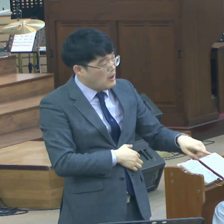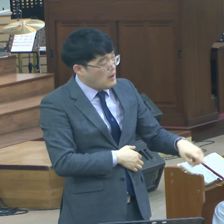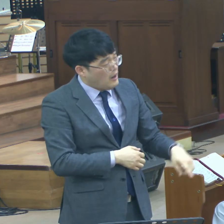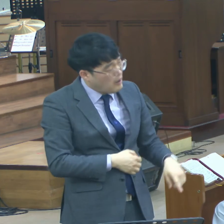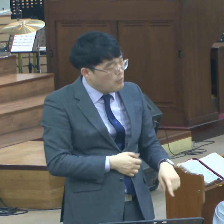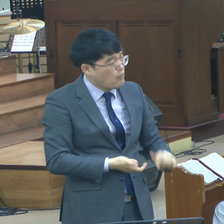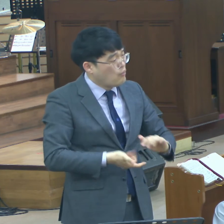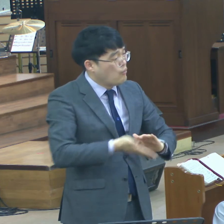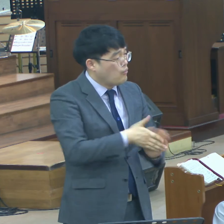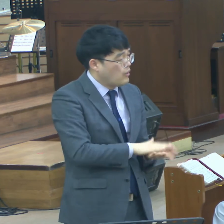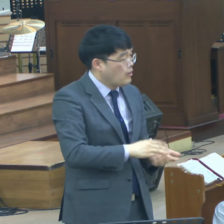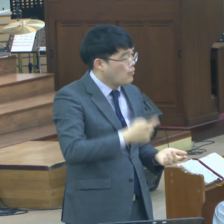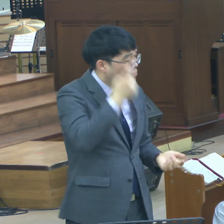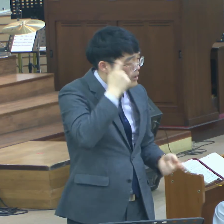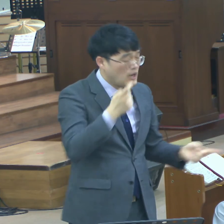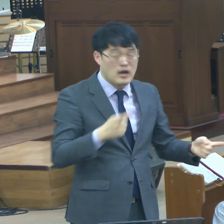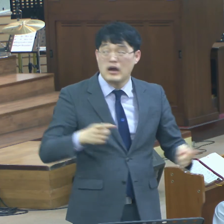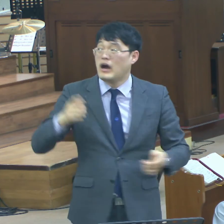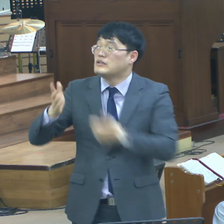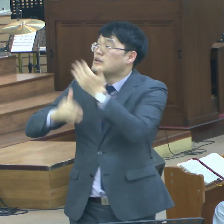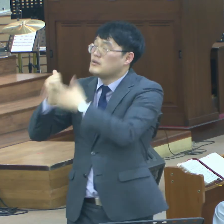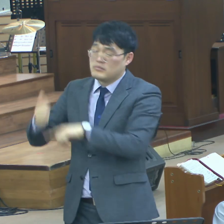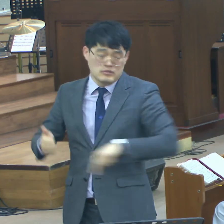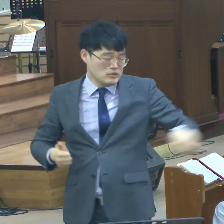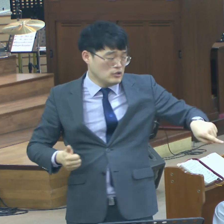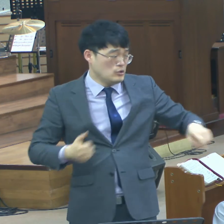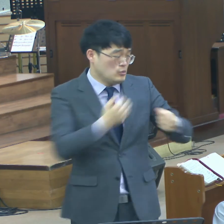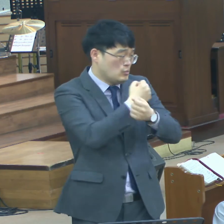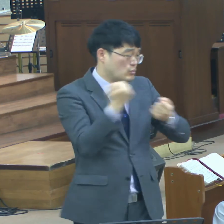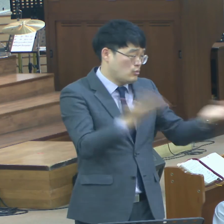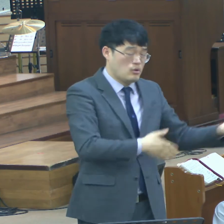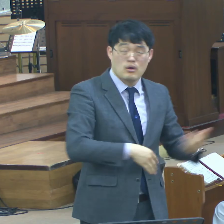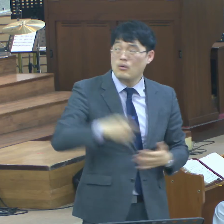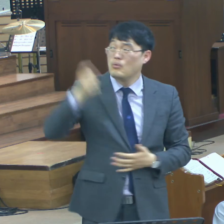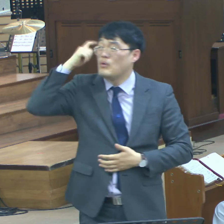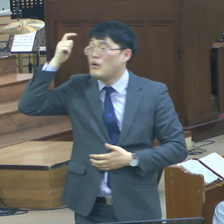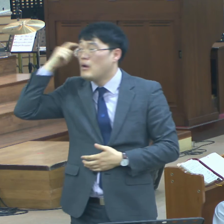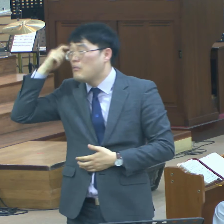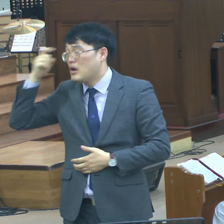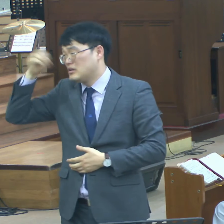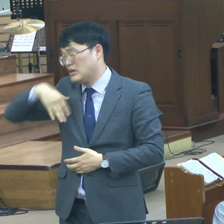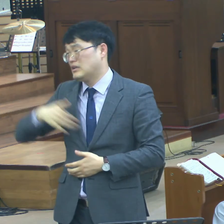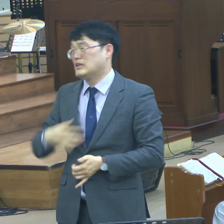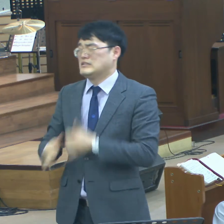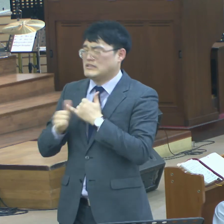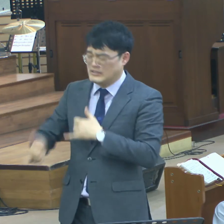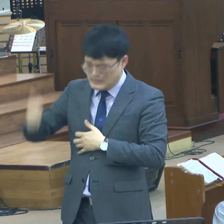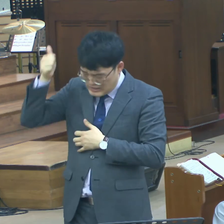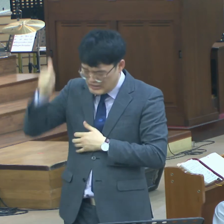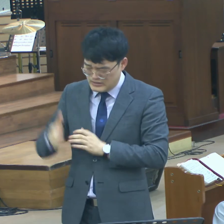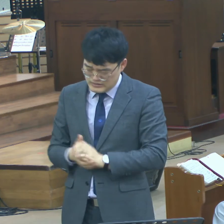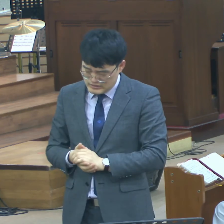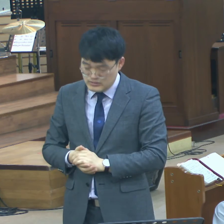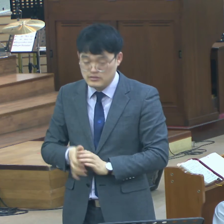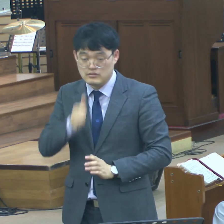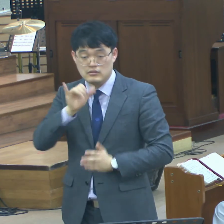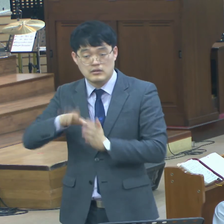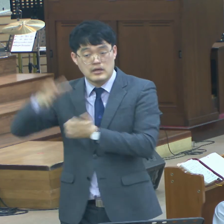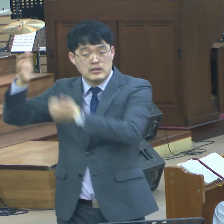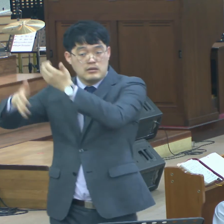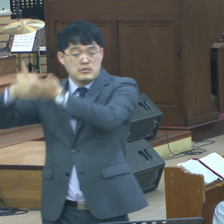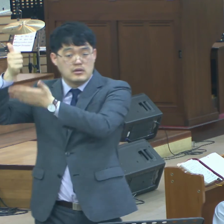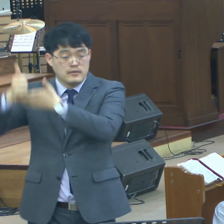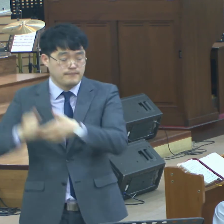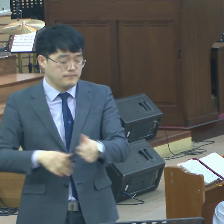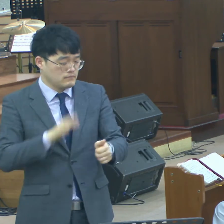그랬다니까. 날 죽여요. 이렇게 덤볐어요. 그때 하나님께서 네가